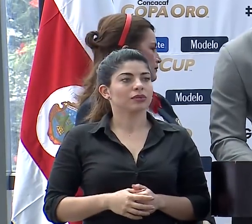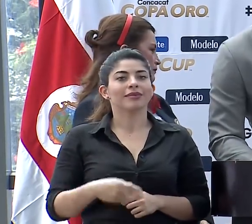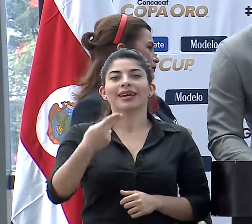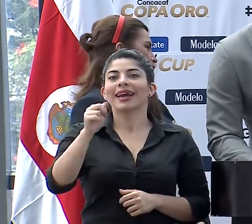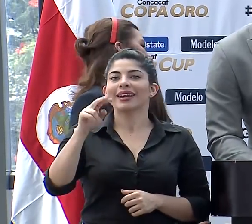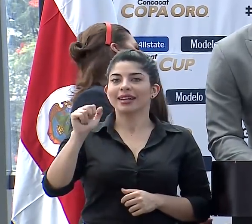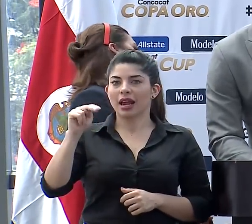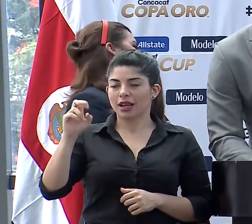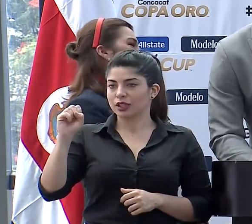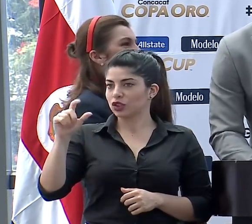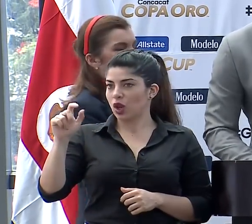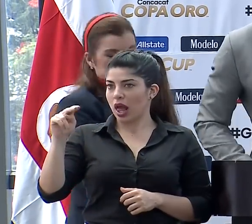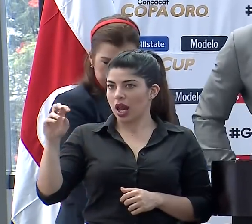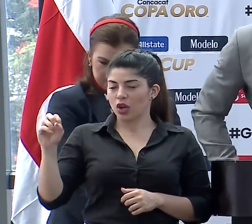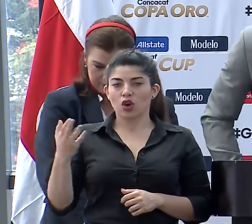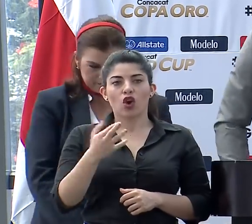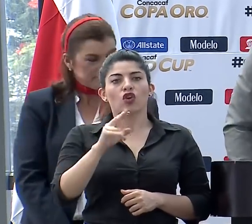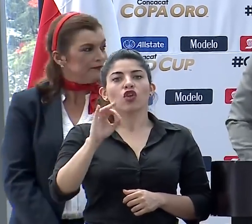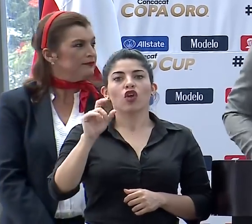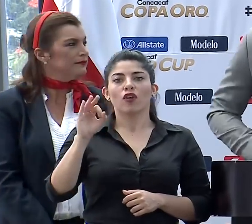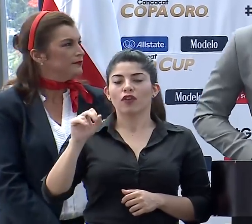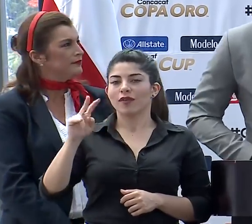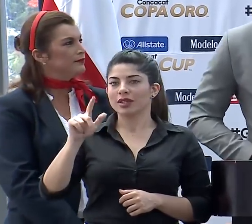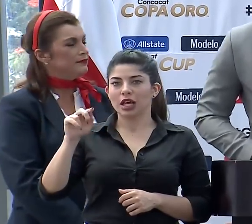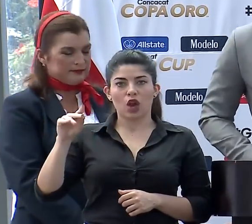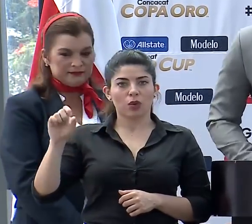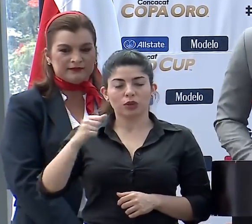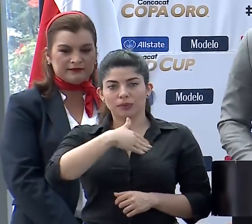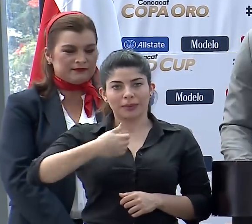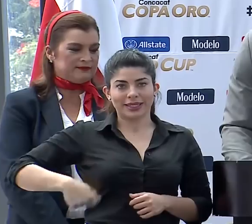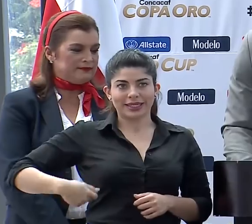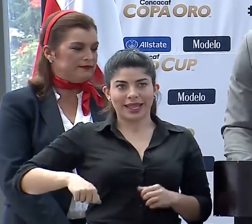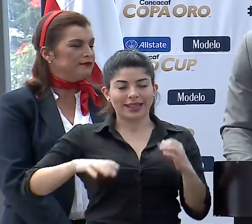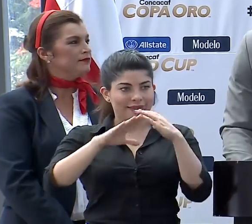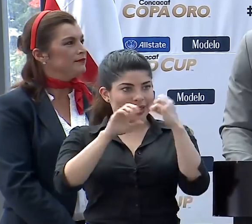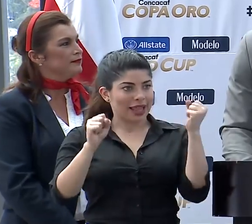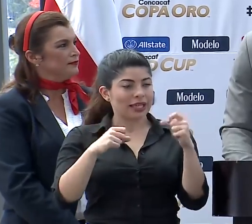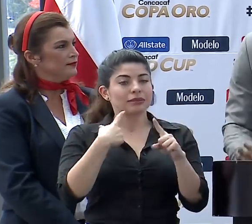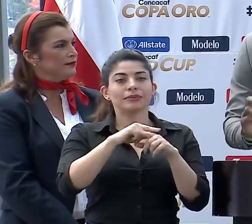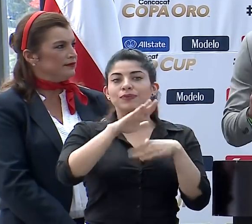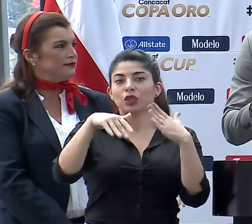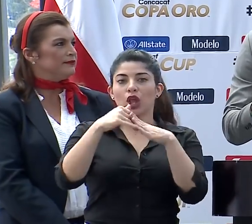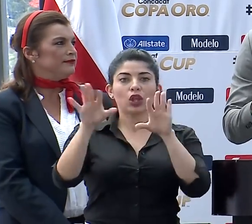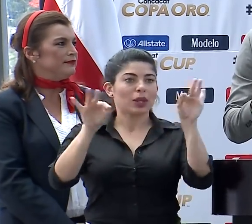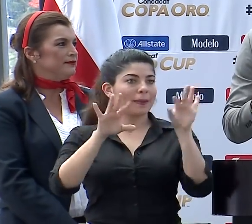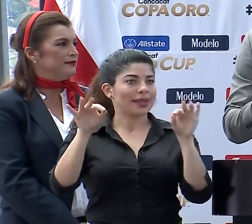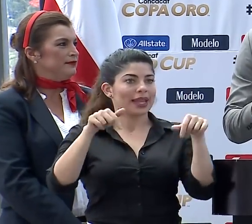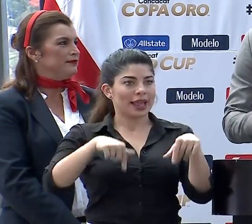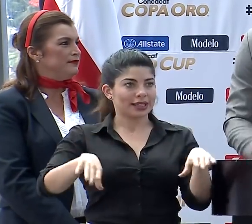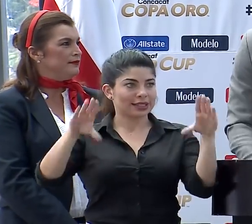don Hernán Solano, Rodolfo Villalobos, presidente de la Federación, y a todos los.